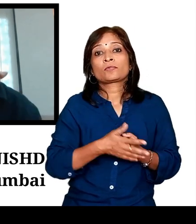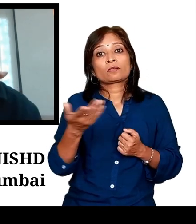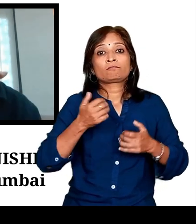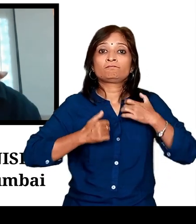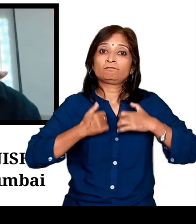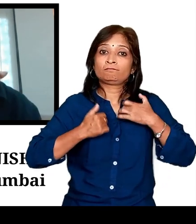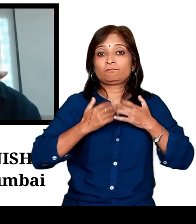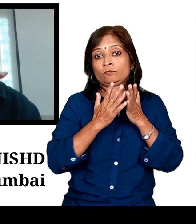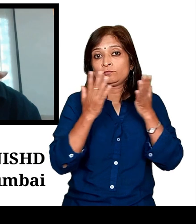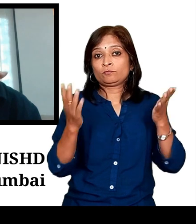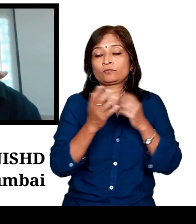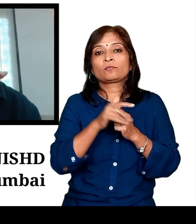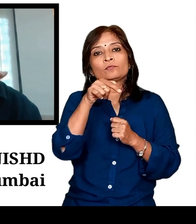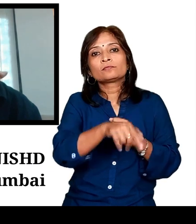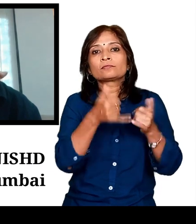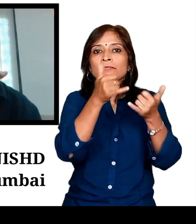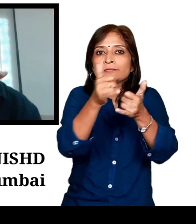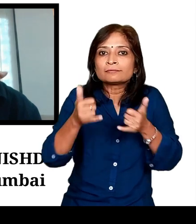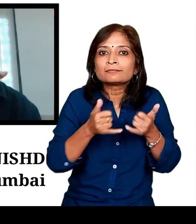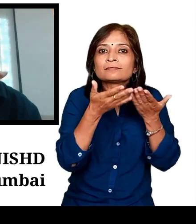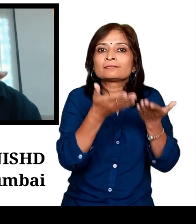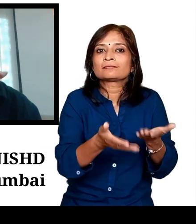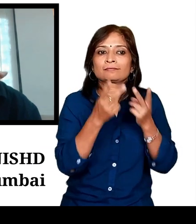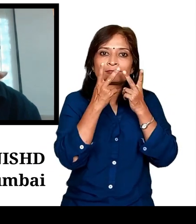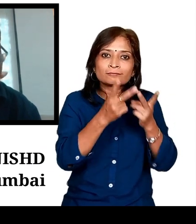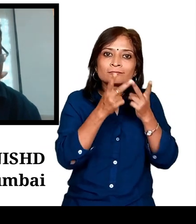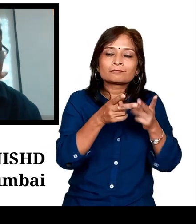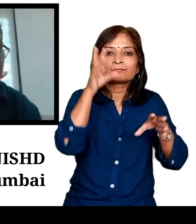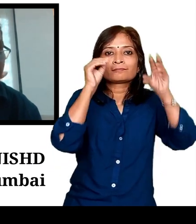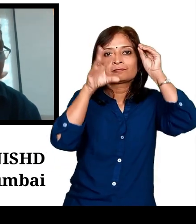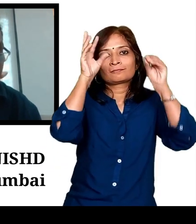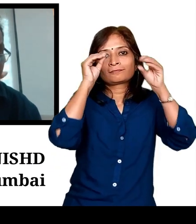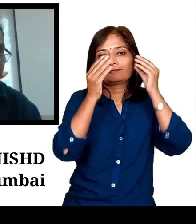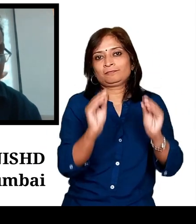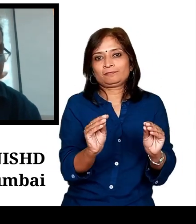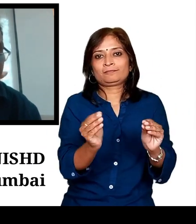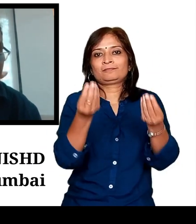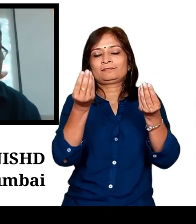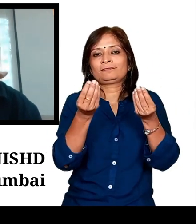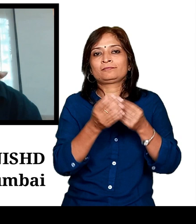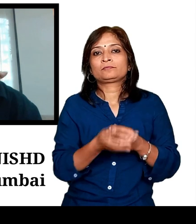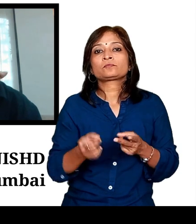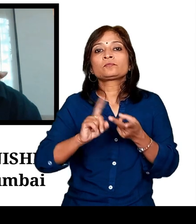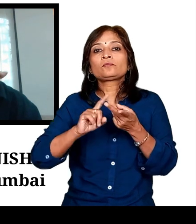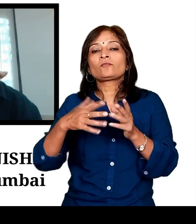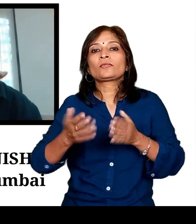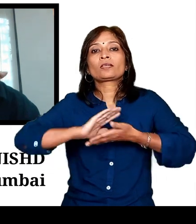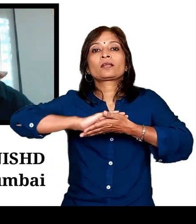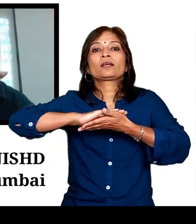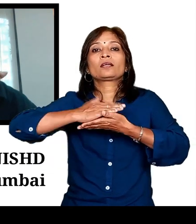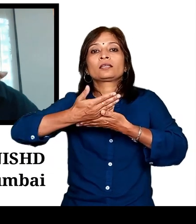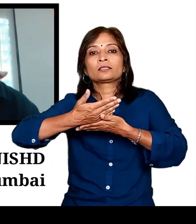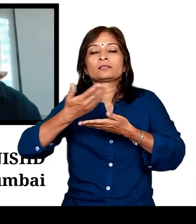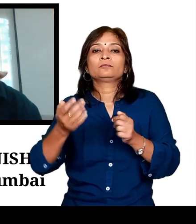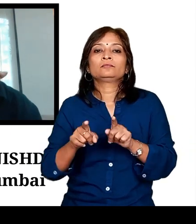मच इंटरेस्टेड टू डील विद, टू प्ले विद द टॉयज एंड दे विल लर्न बेटर वे. देन टैबलेट कंप्यूटर का